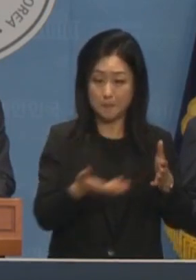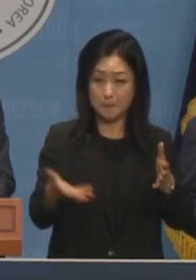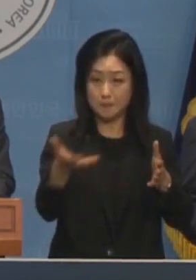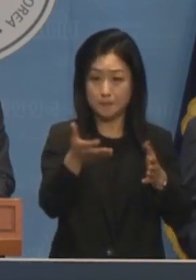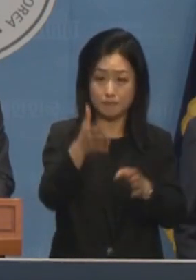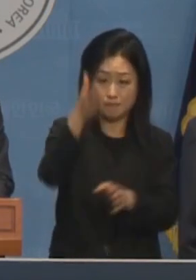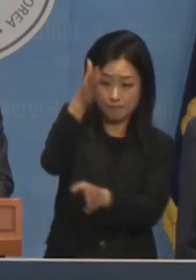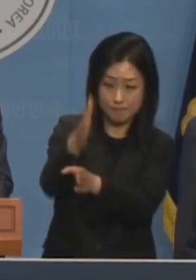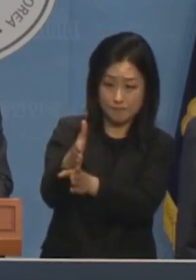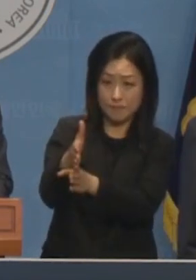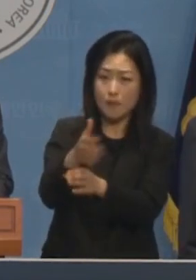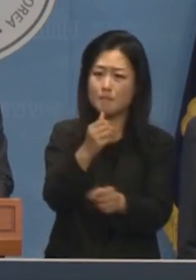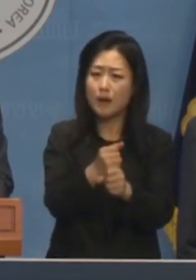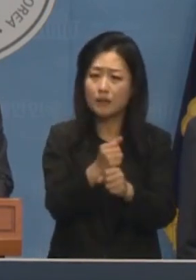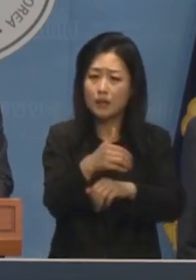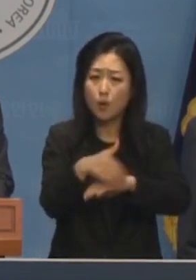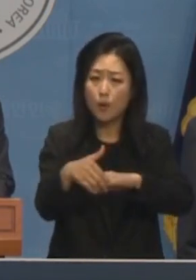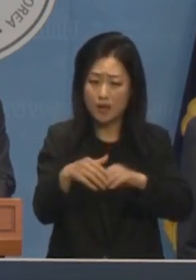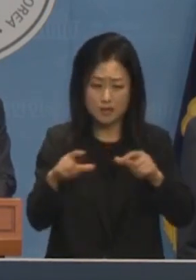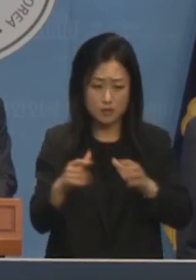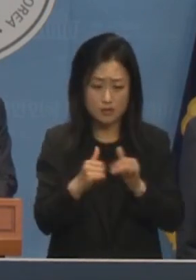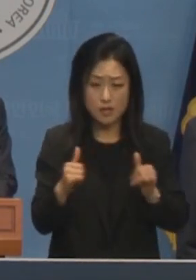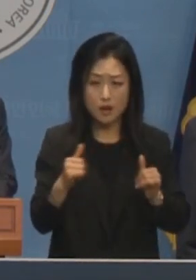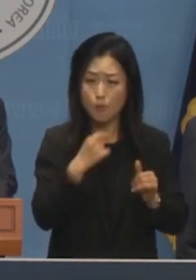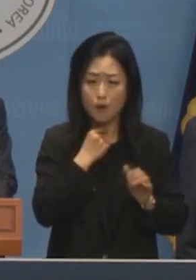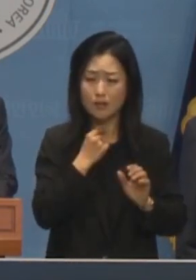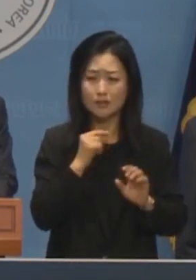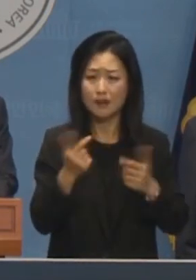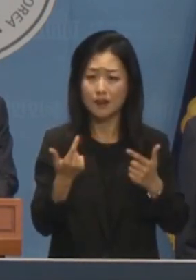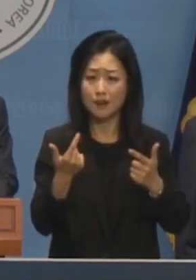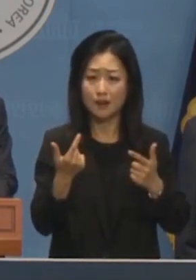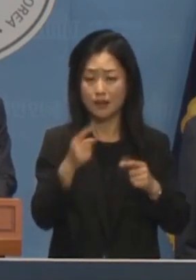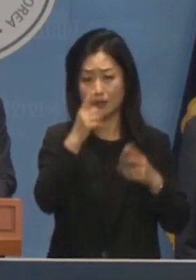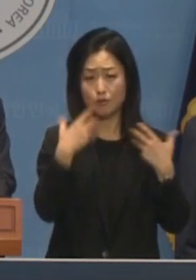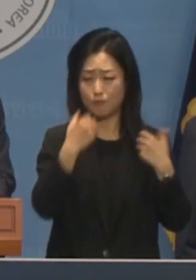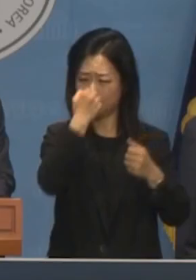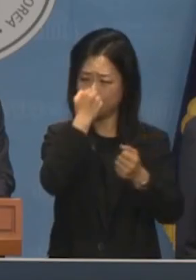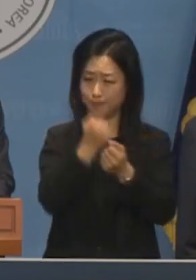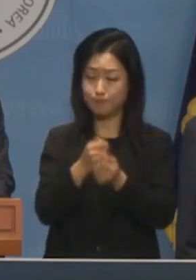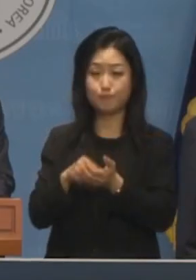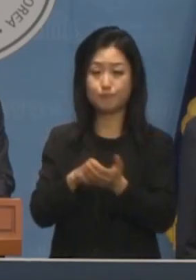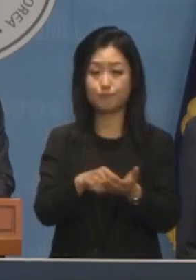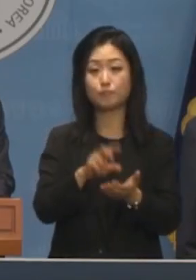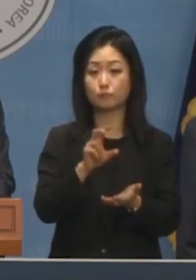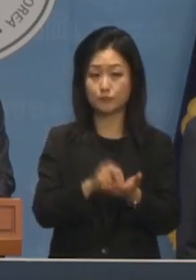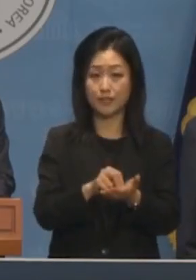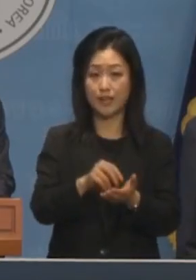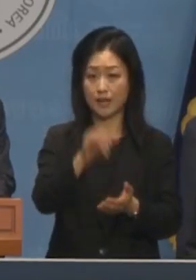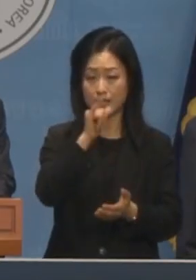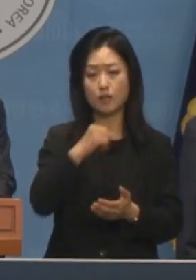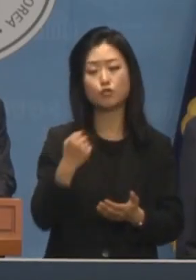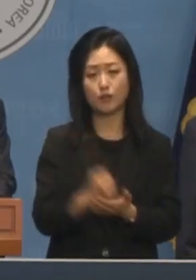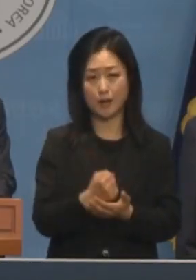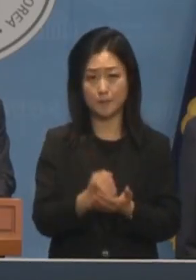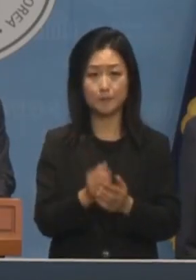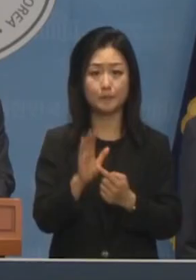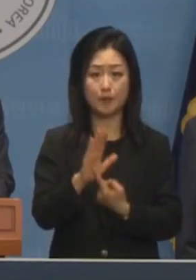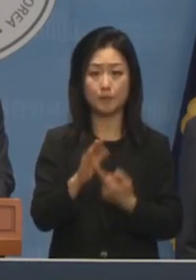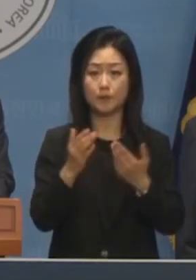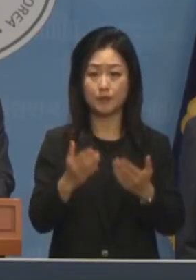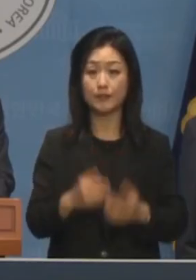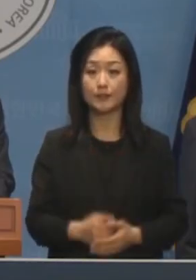관련하여 지역 주민들의 목소리를 경청하지 않는 정부의 일방적인 행정에 깊은 우려를